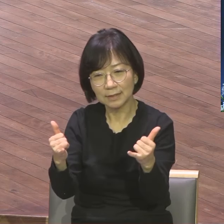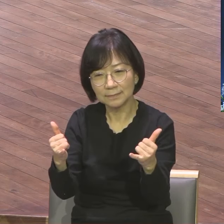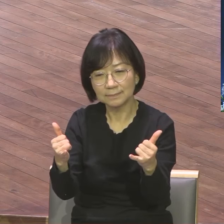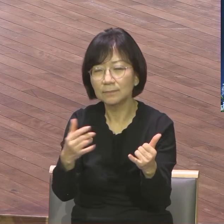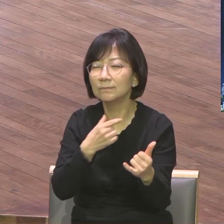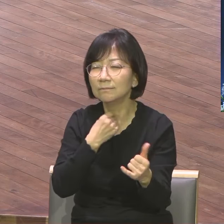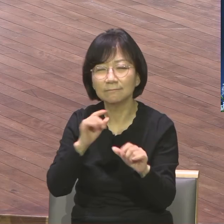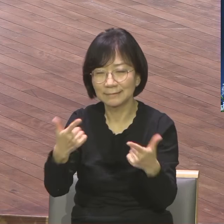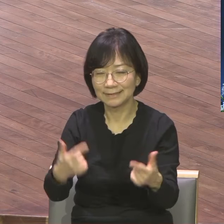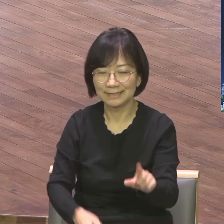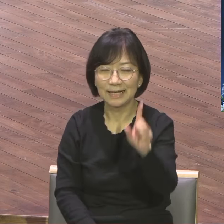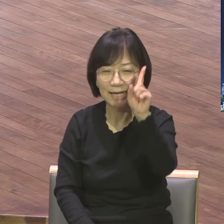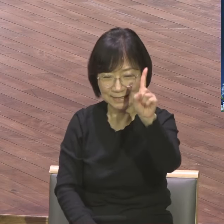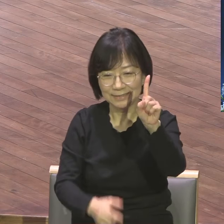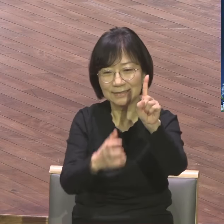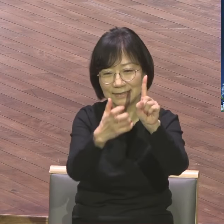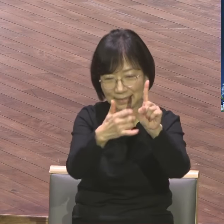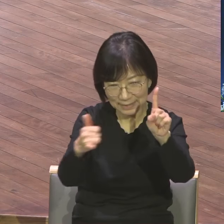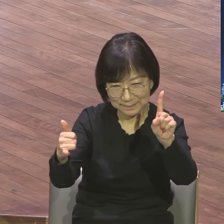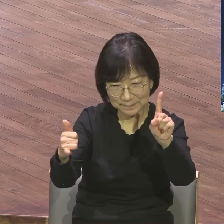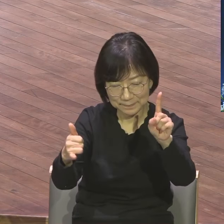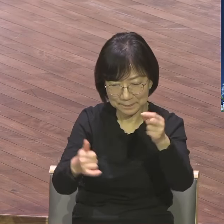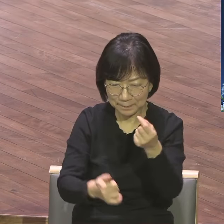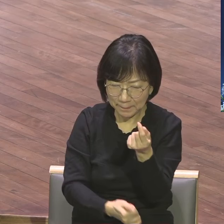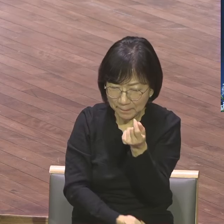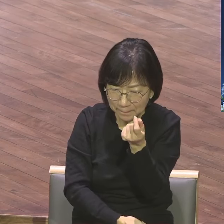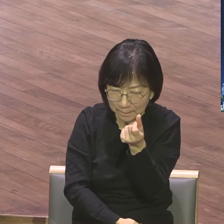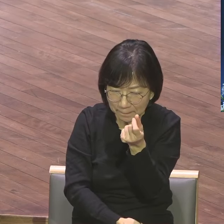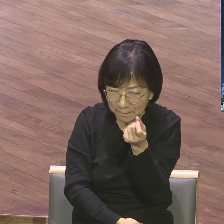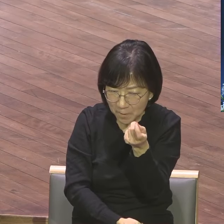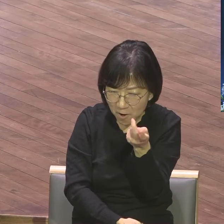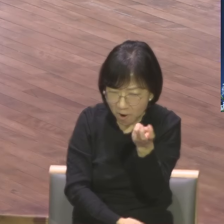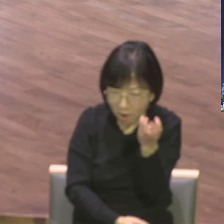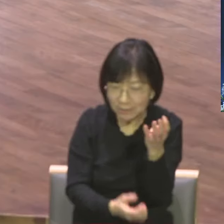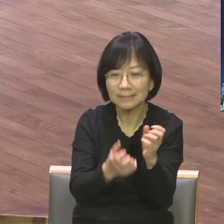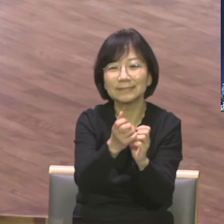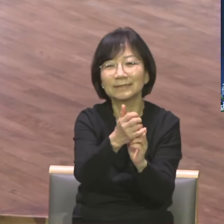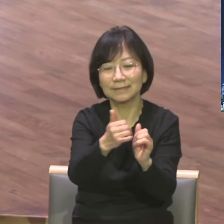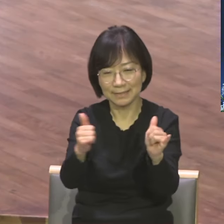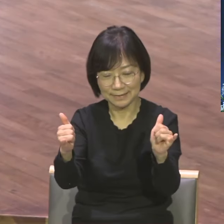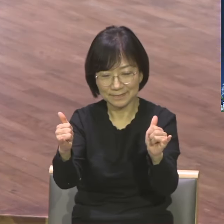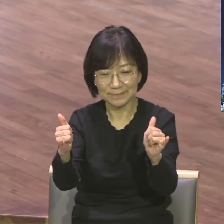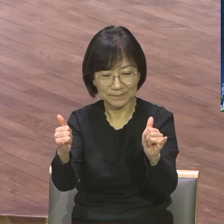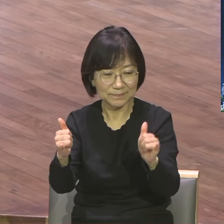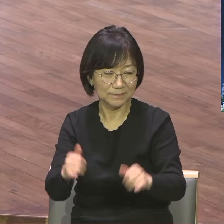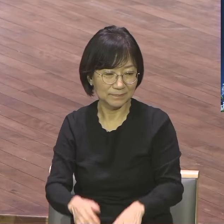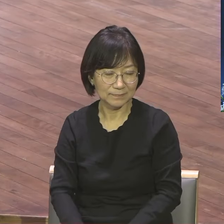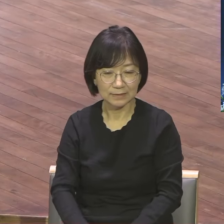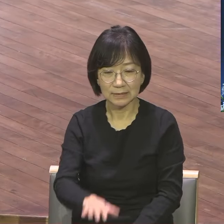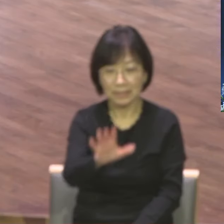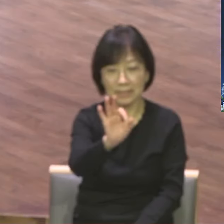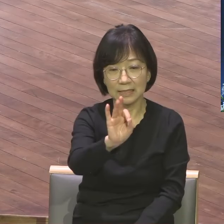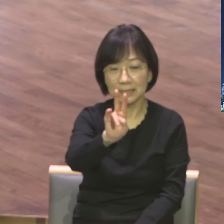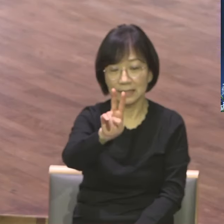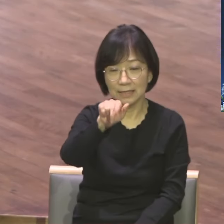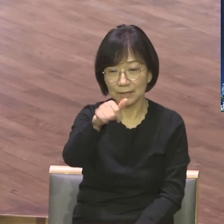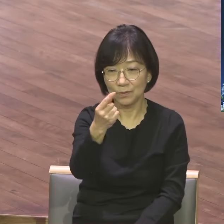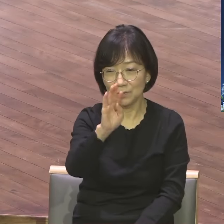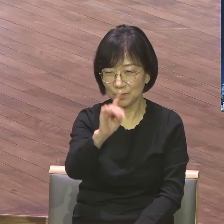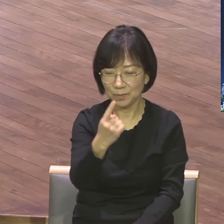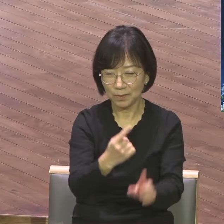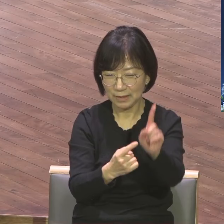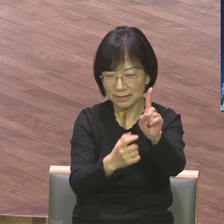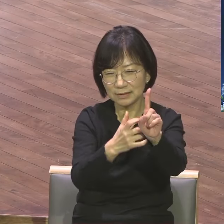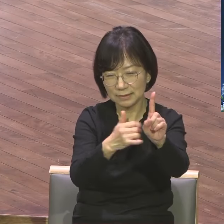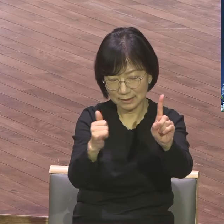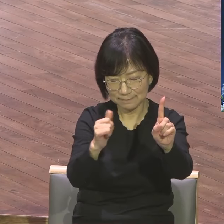그 소수 한 사람이 그렇게 되셔야 돼요. 야곱의 순교를 통해 연약한 성도들과 핍박을 위해 숨어있던 성도들이